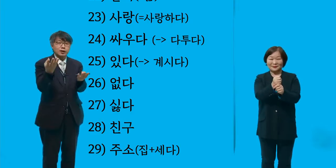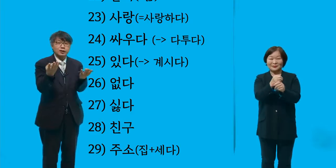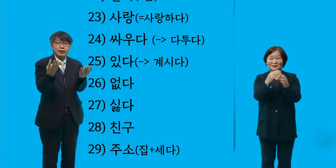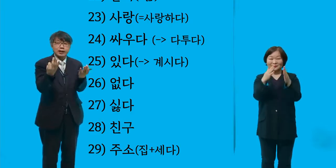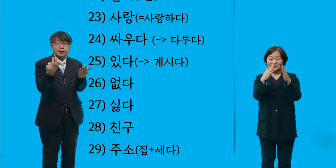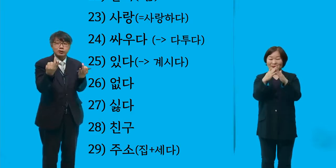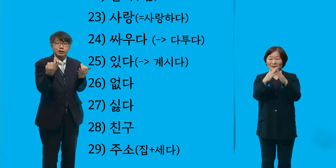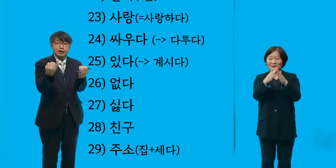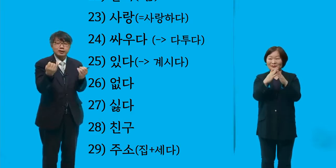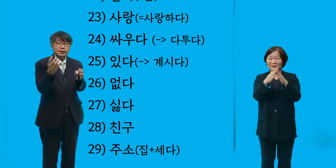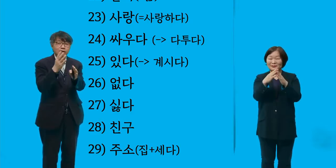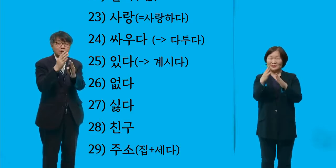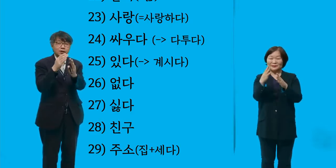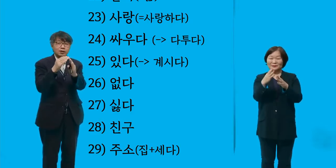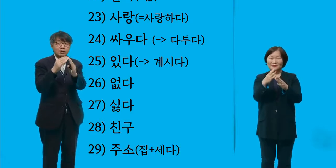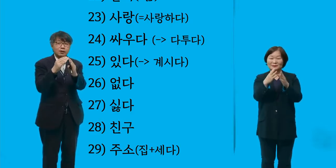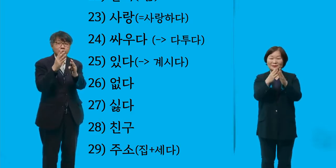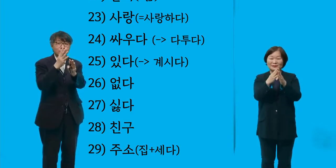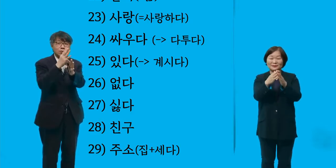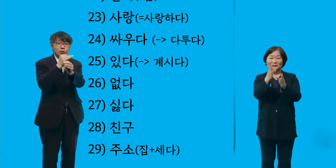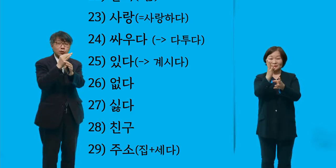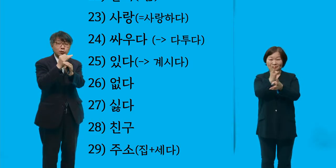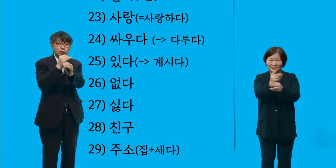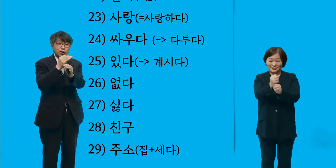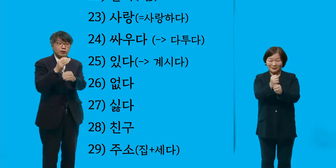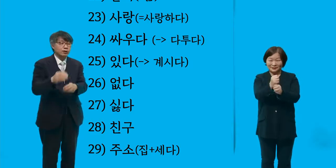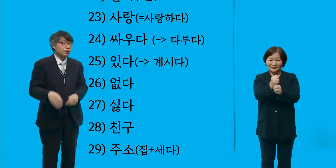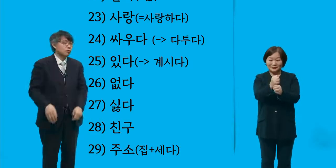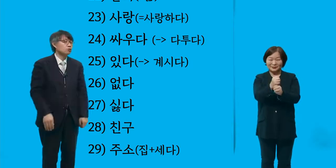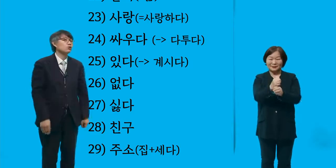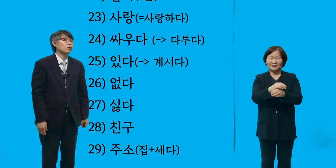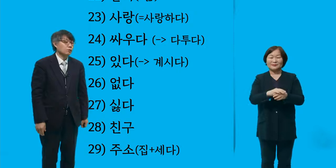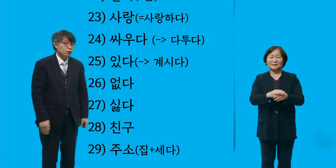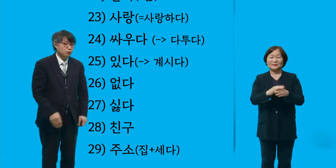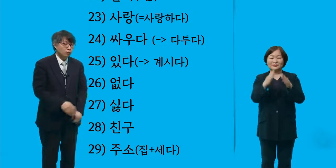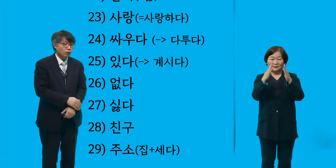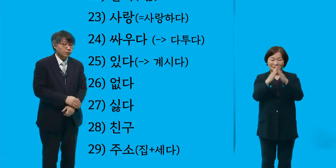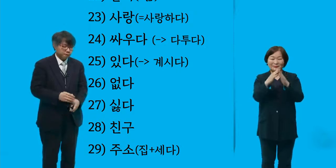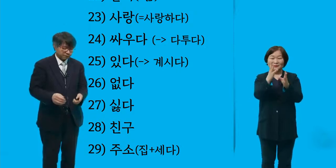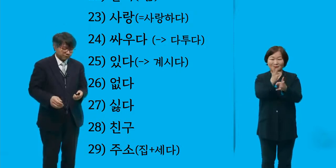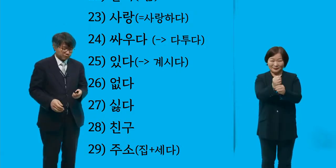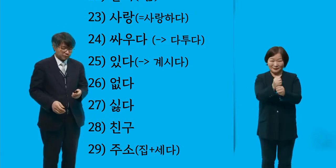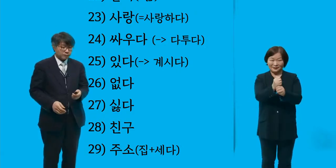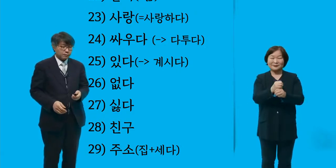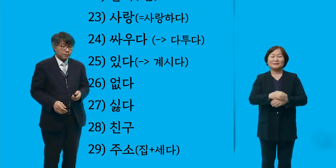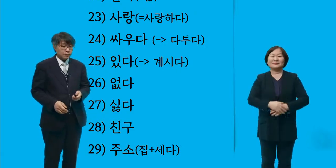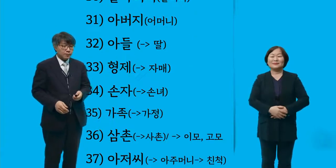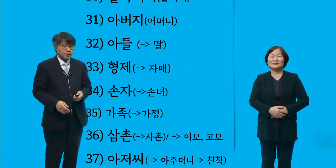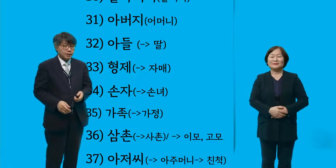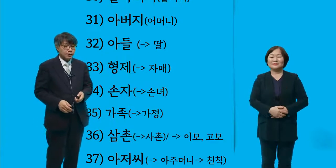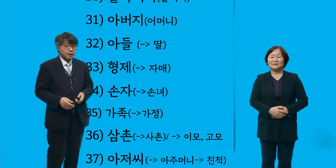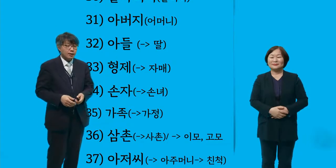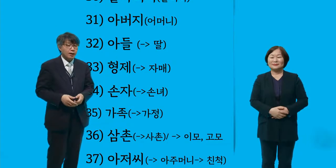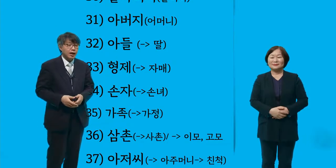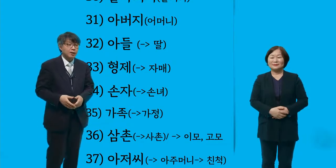숫자를 하나 둘씩 세는 거잖아요. 집이 있고 번호를 세는 거예요. 주소입니다. 주소. 그 다음